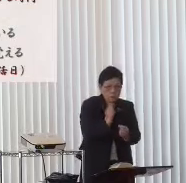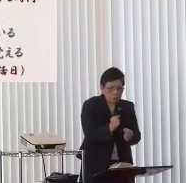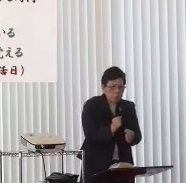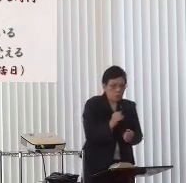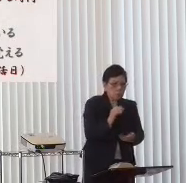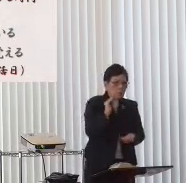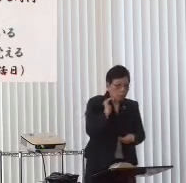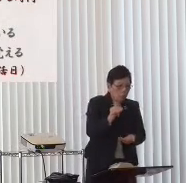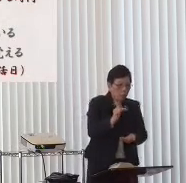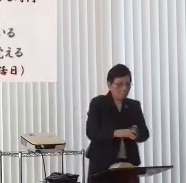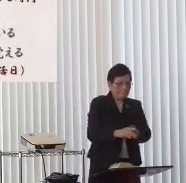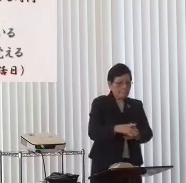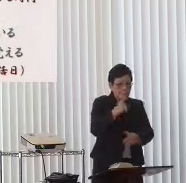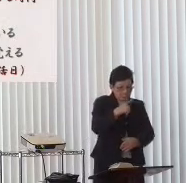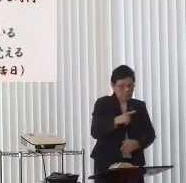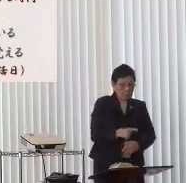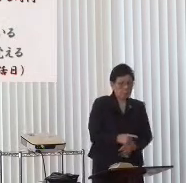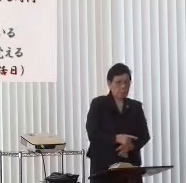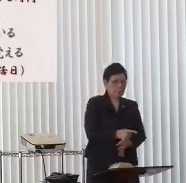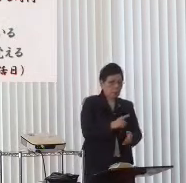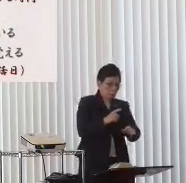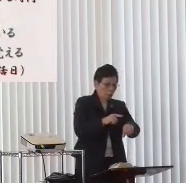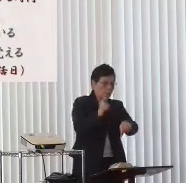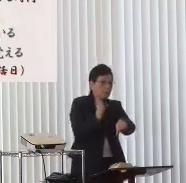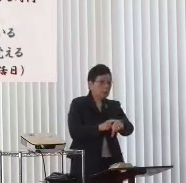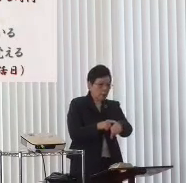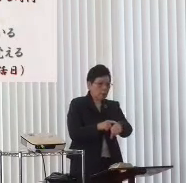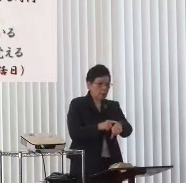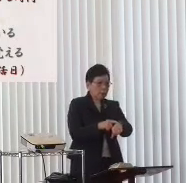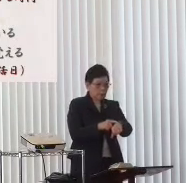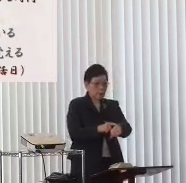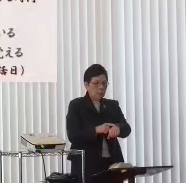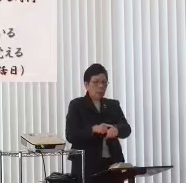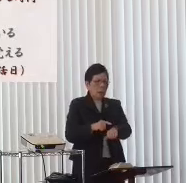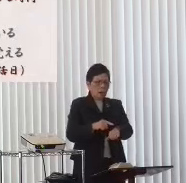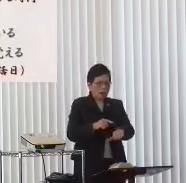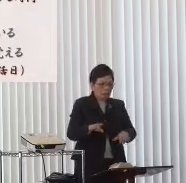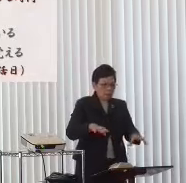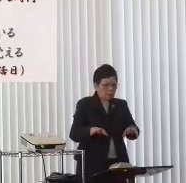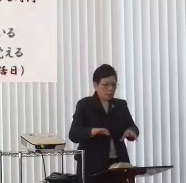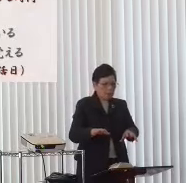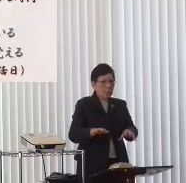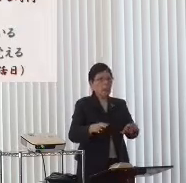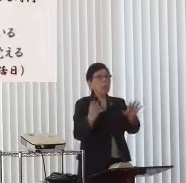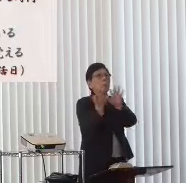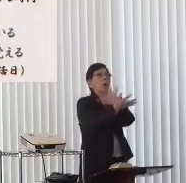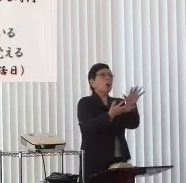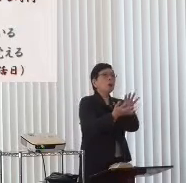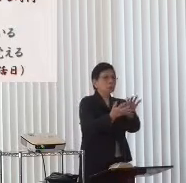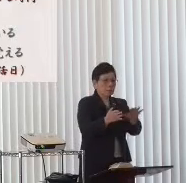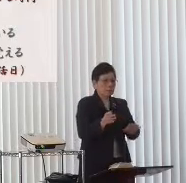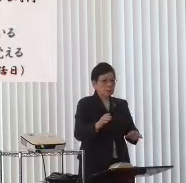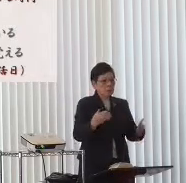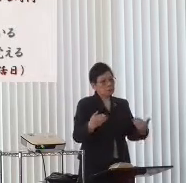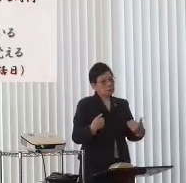ずこの時間に追いまくられない秘訣なわけ